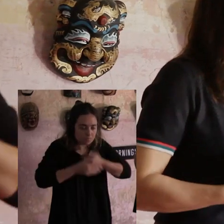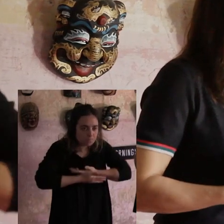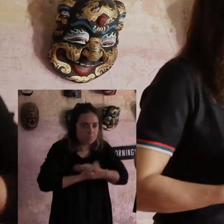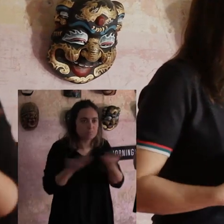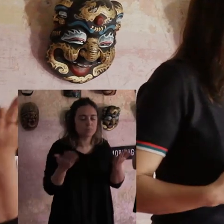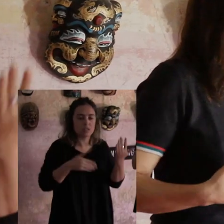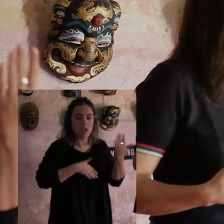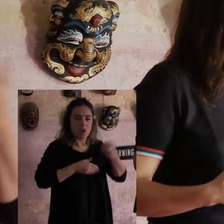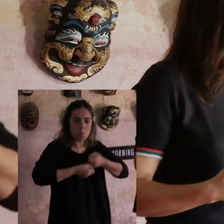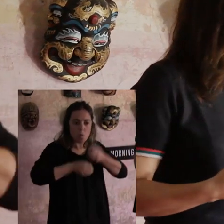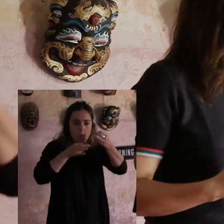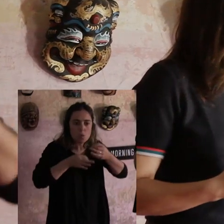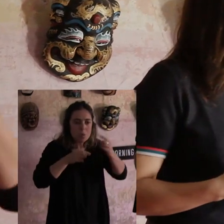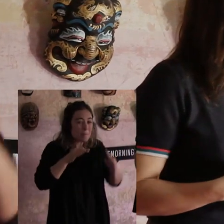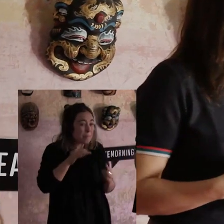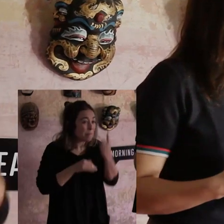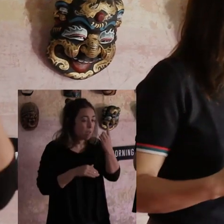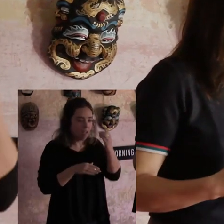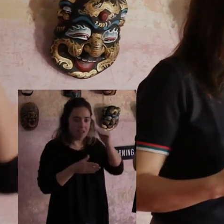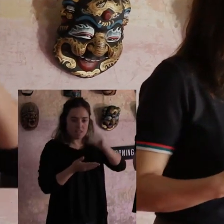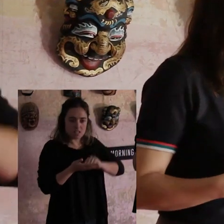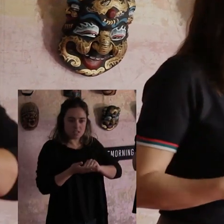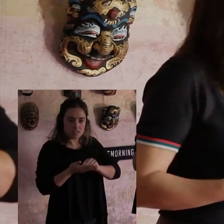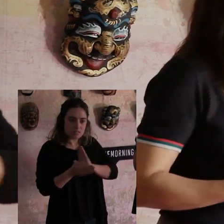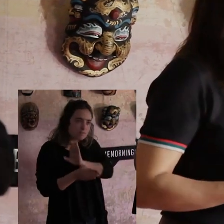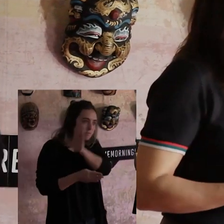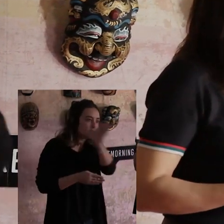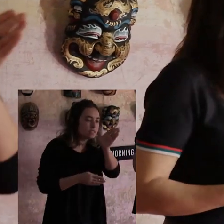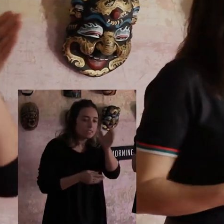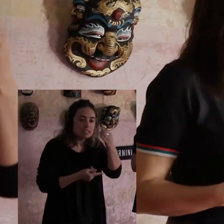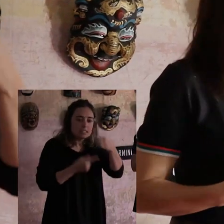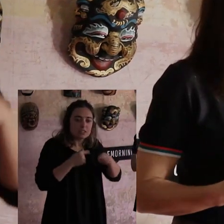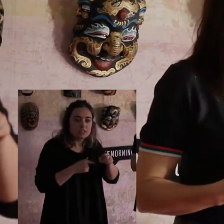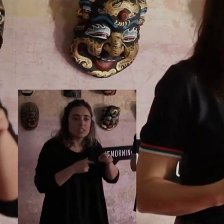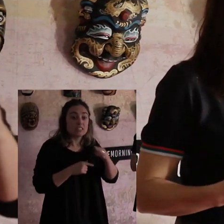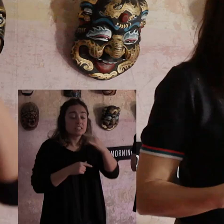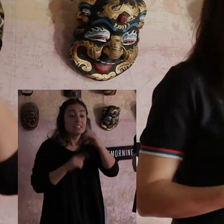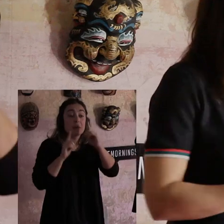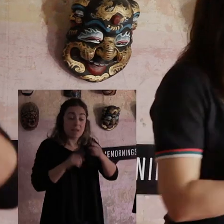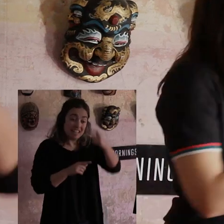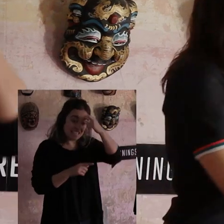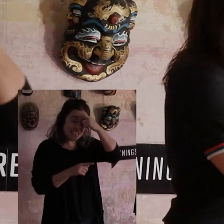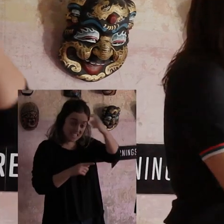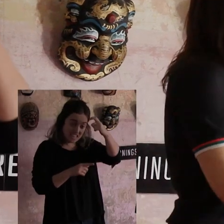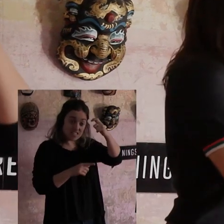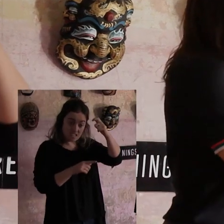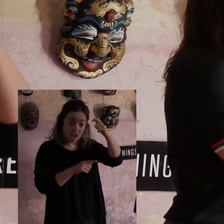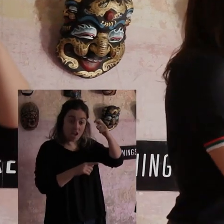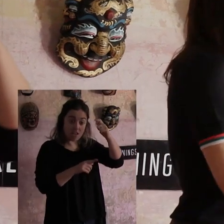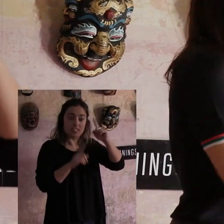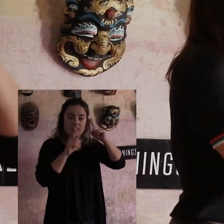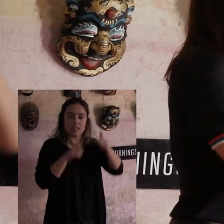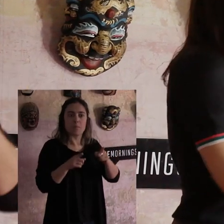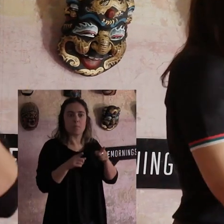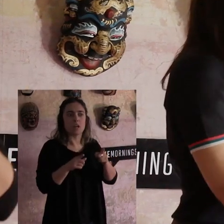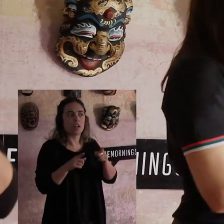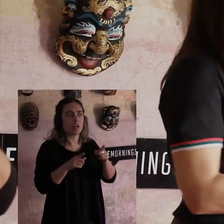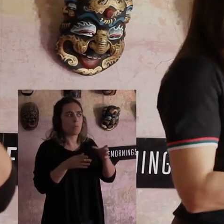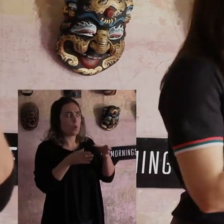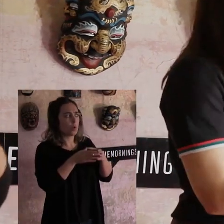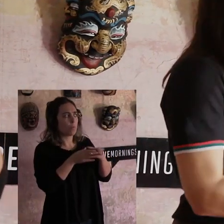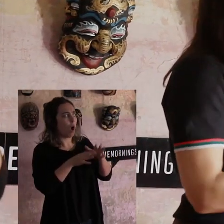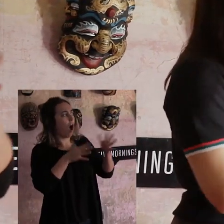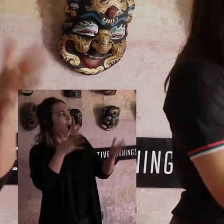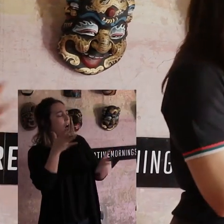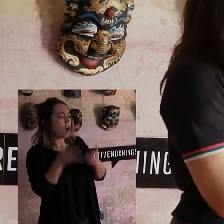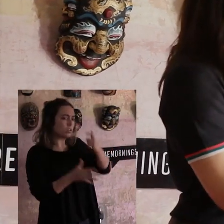danza contemporánea y que había ido por primera vez, incluso la comunidad científica, que como era algo, un tema, ¡ay,